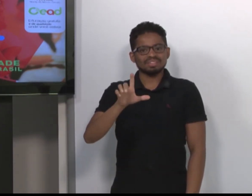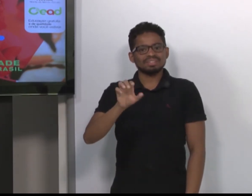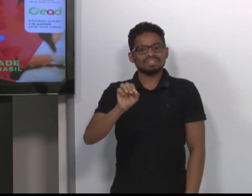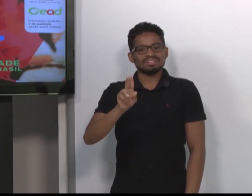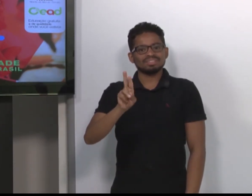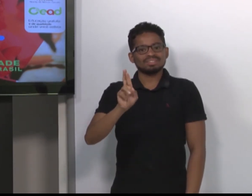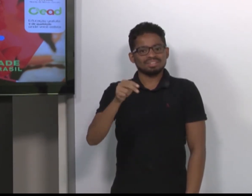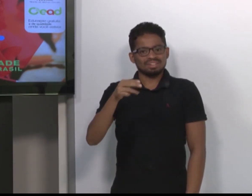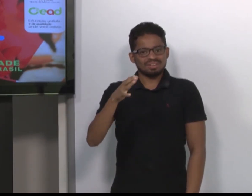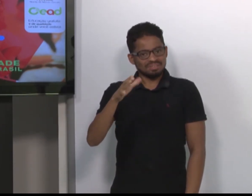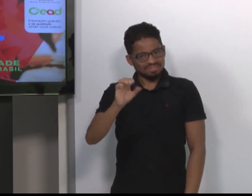Lourenço.